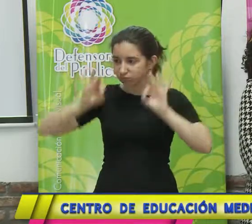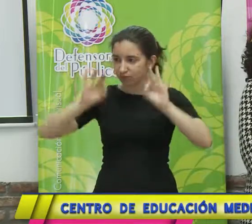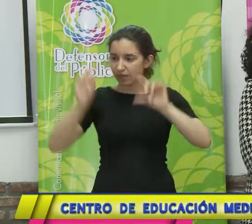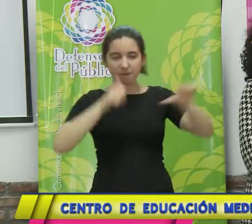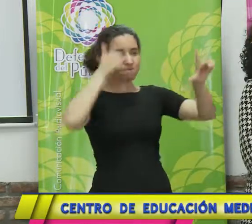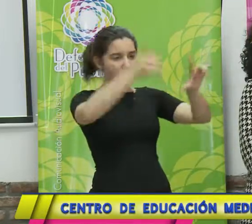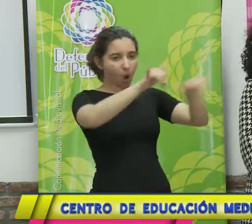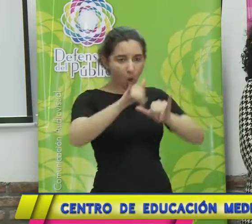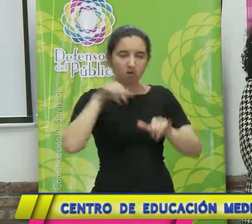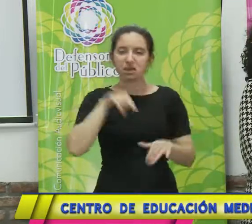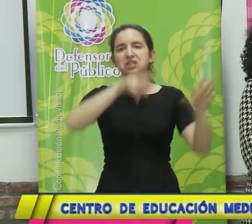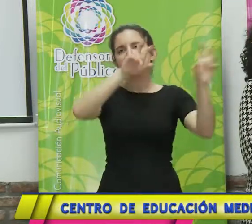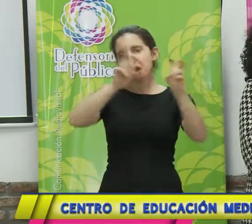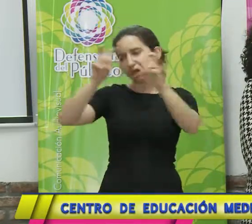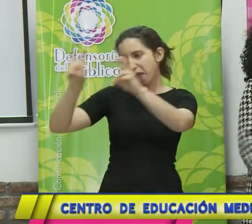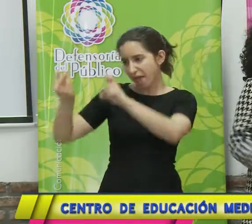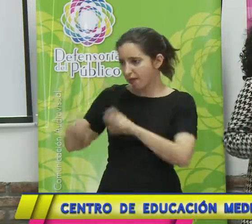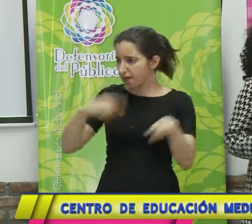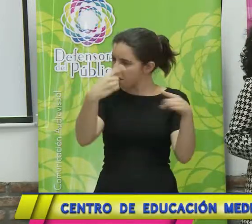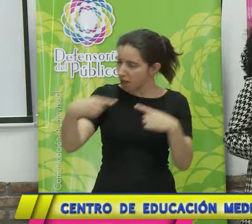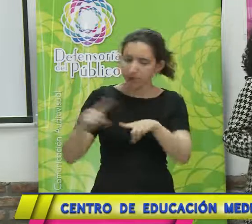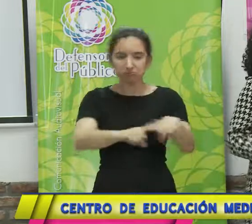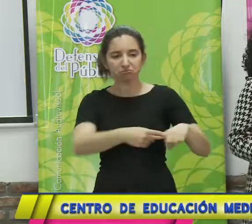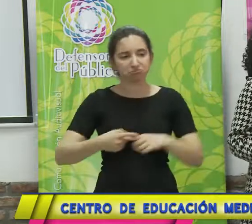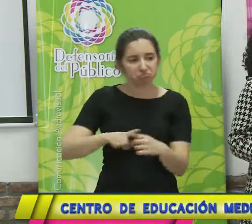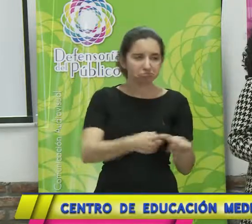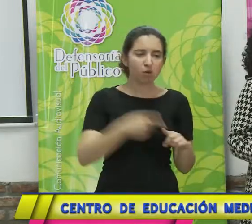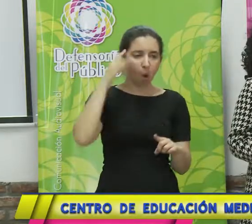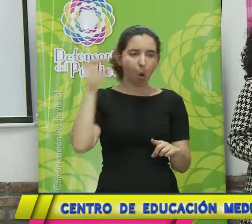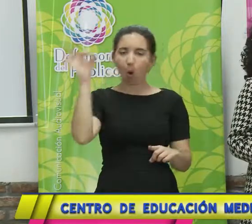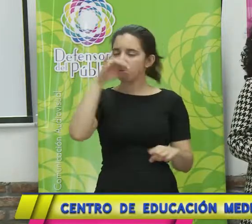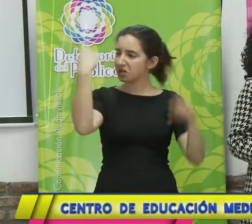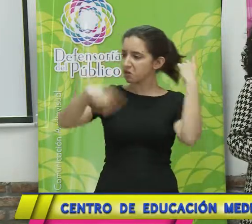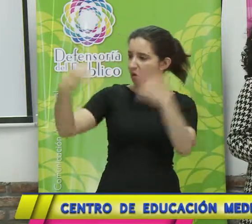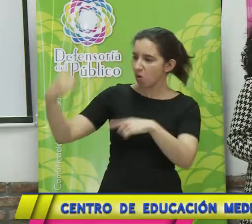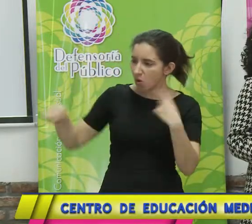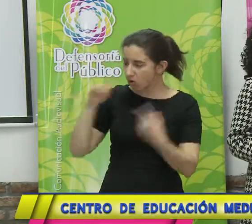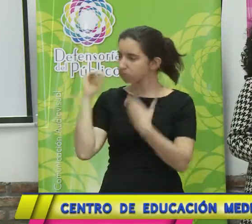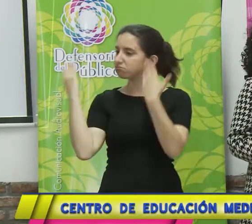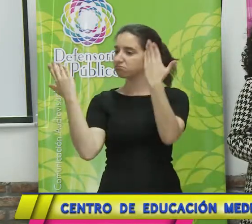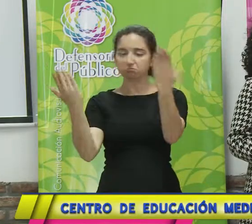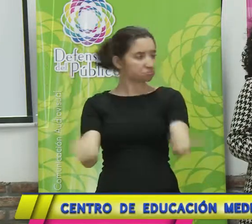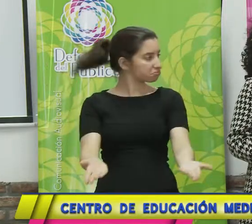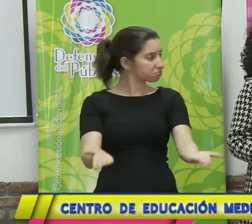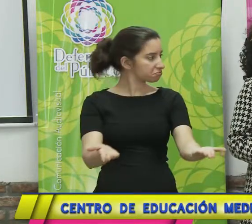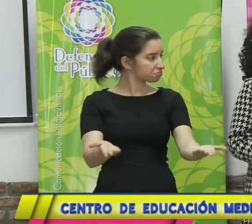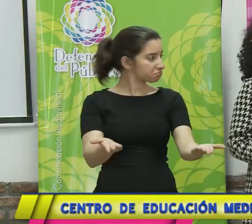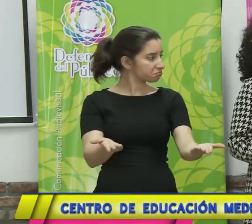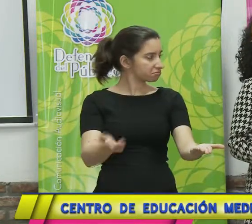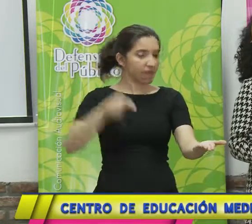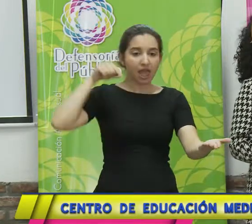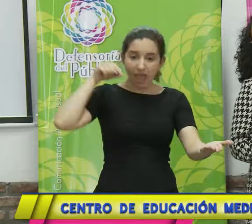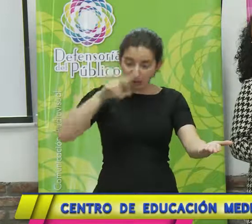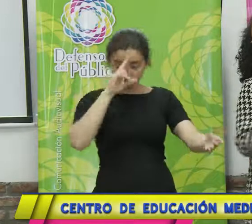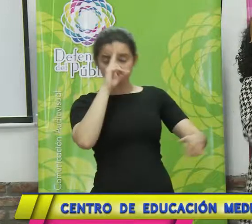discutan varios temas y que se vea a cada punto de vista de que tiene cada uno y por y poder